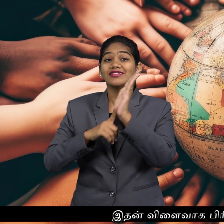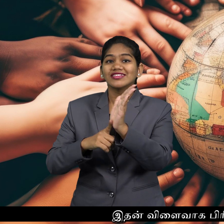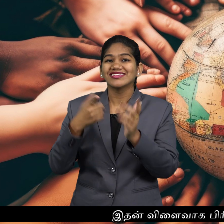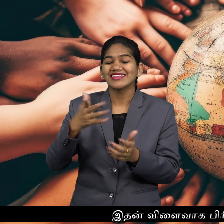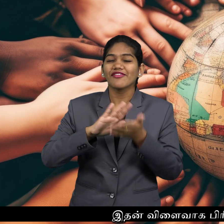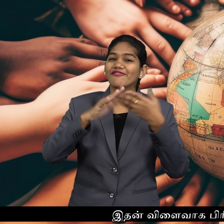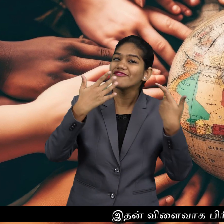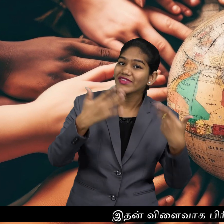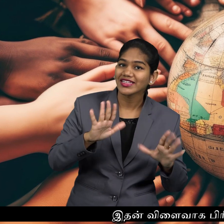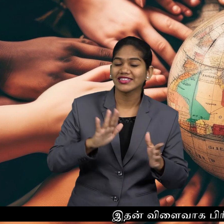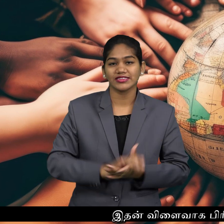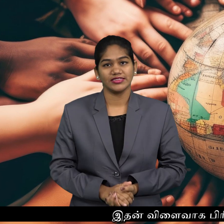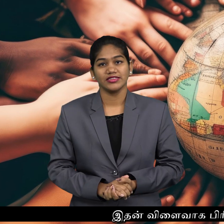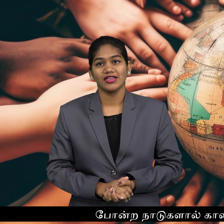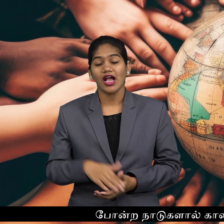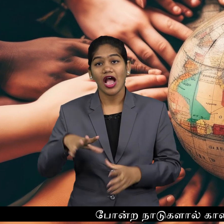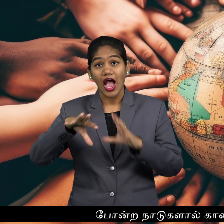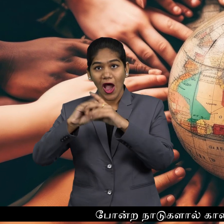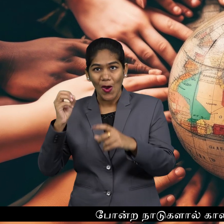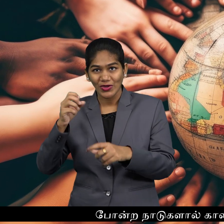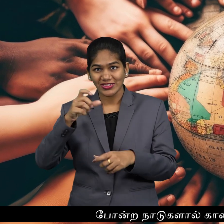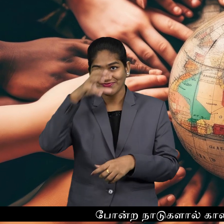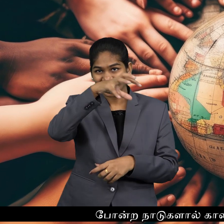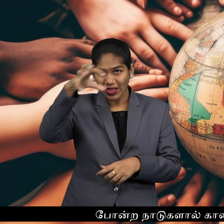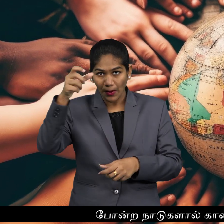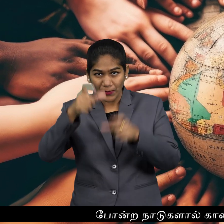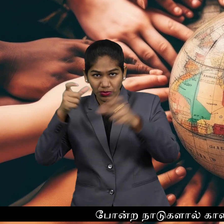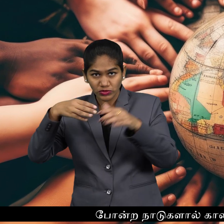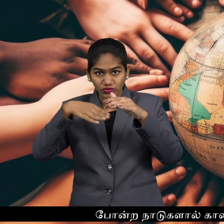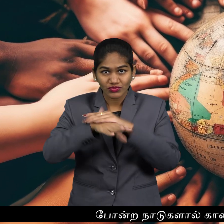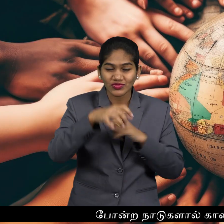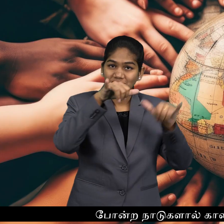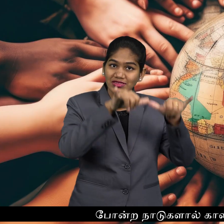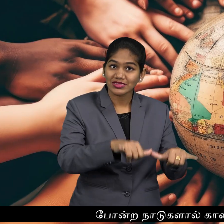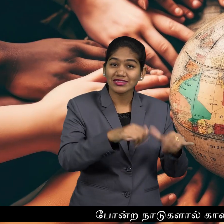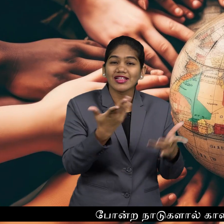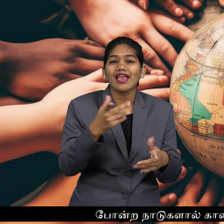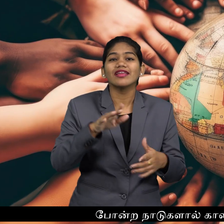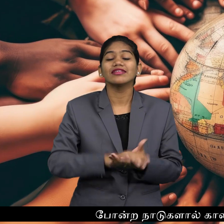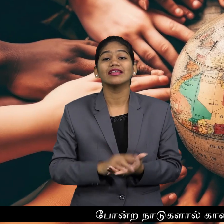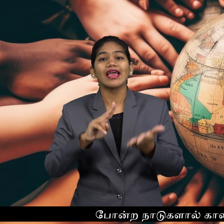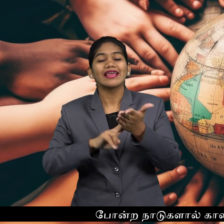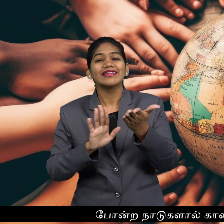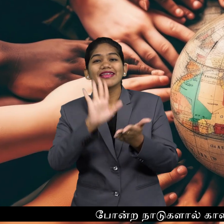விளைவாக பிரிட்டன் மற்றும் பிரான்ஸ் போன்ற நாடுகளில் காலனித்துவம் நிறுத்தப்பட்டது.